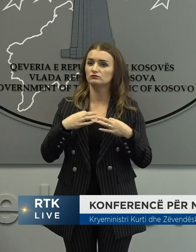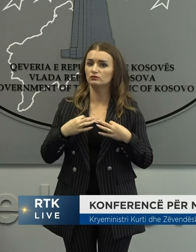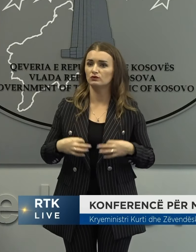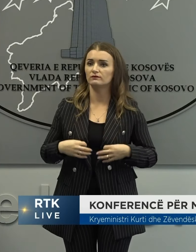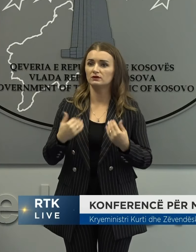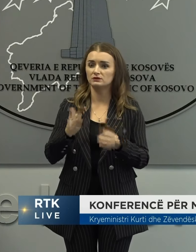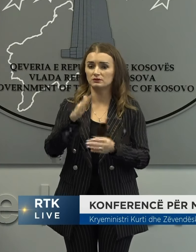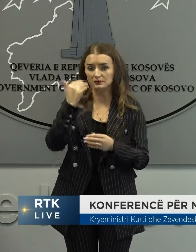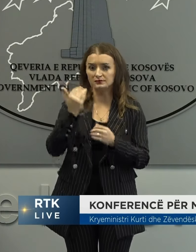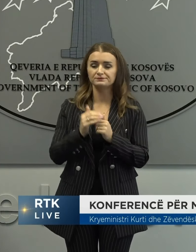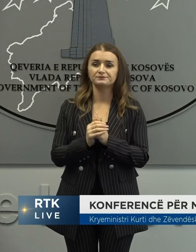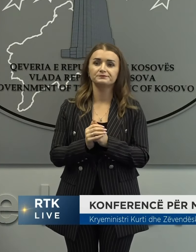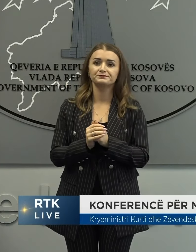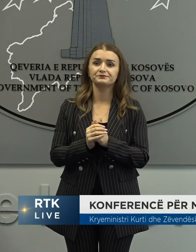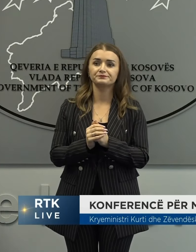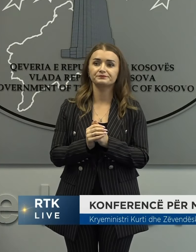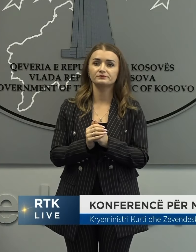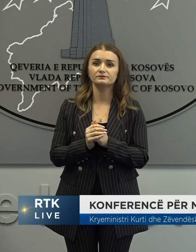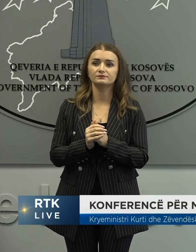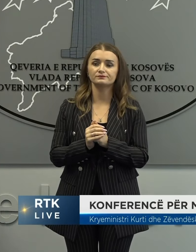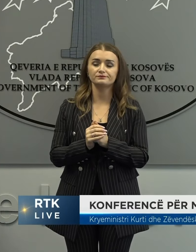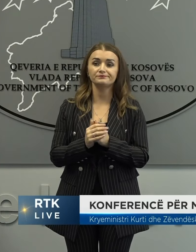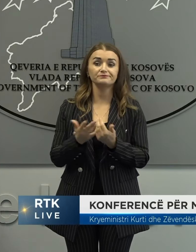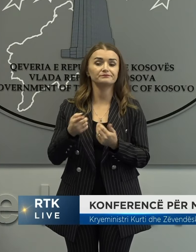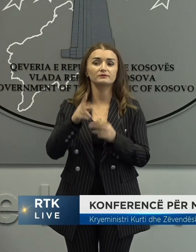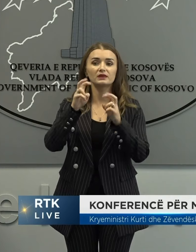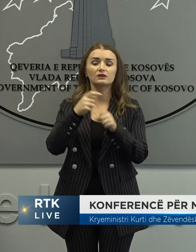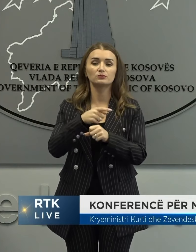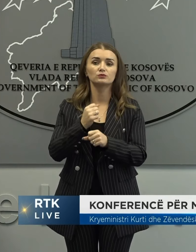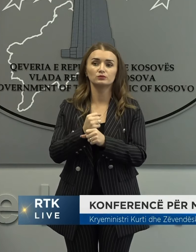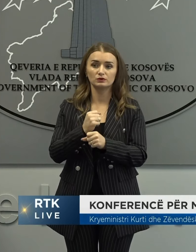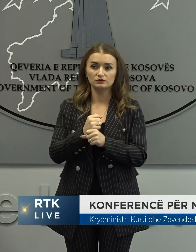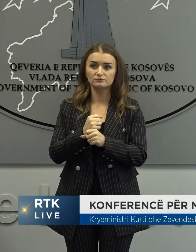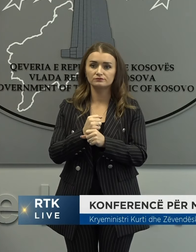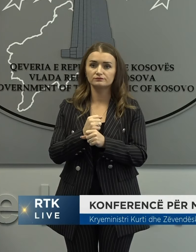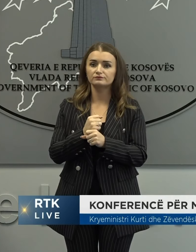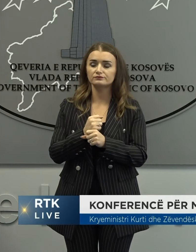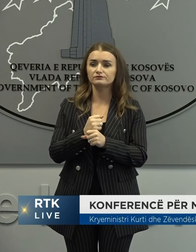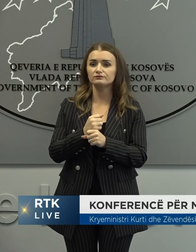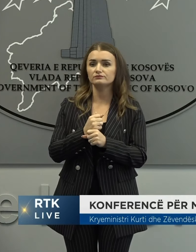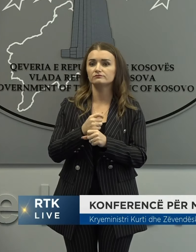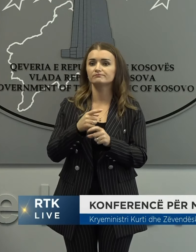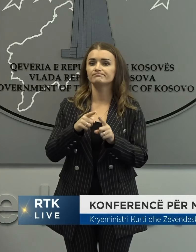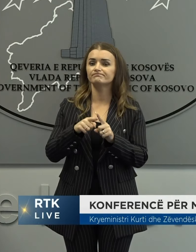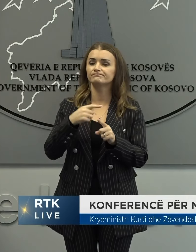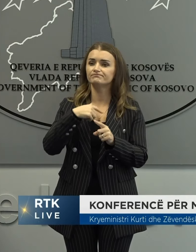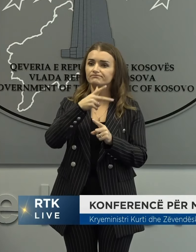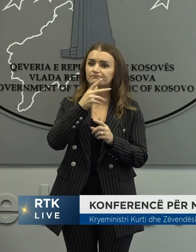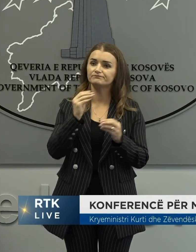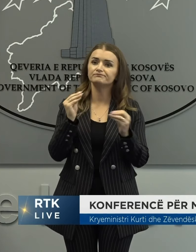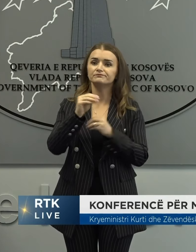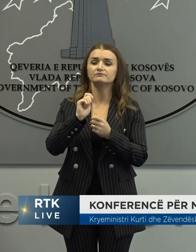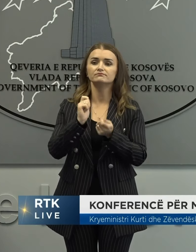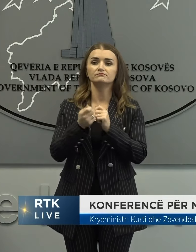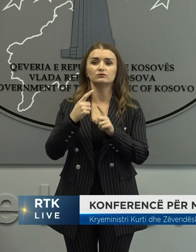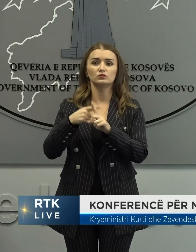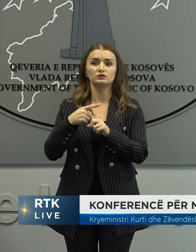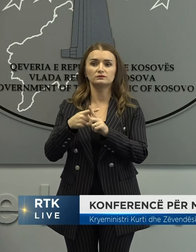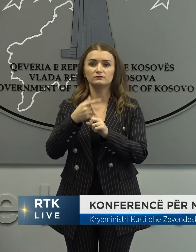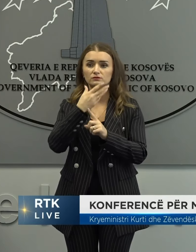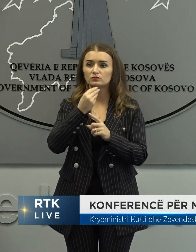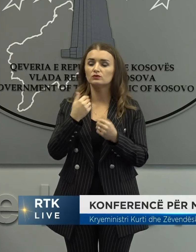mësimdhënësit. Tek tregu i punës, zbatojmë politika për rritje të pjesëmarrjes në tregun e punës, të grupeve të caktuar që janë